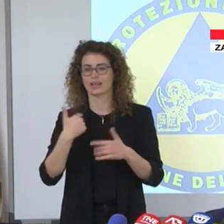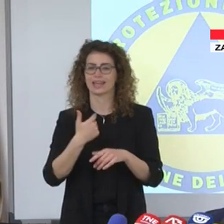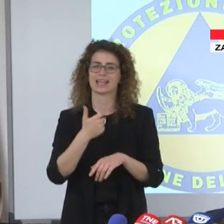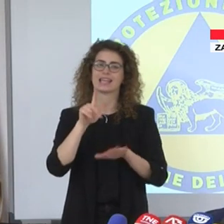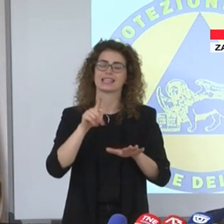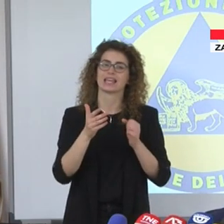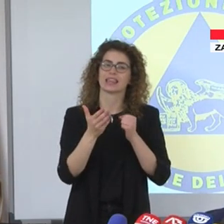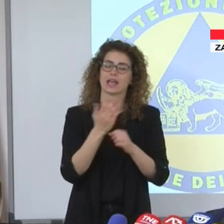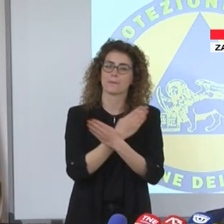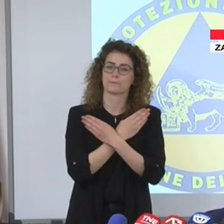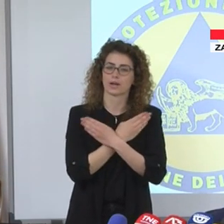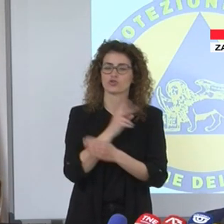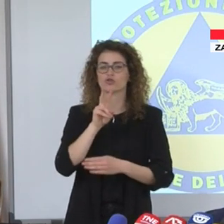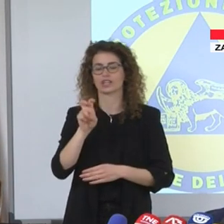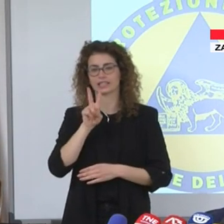2020, 00:39.